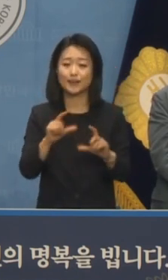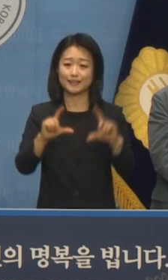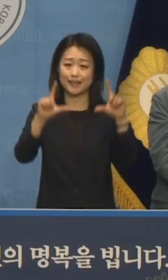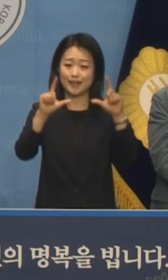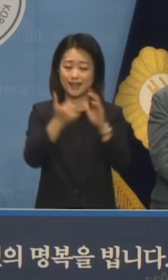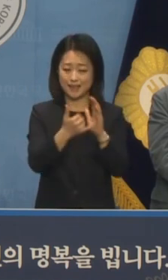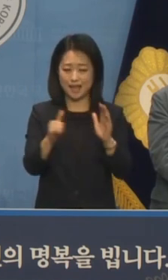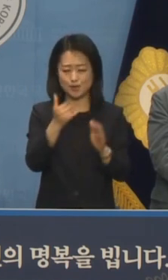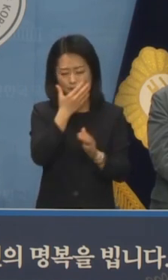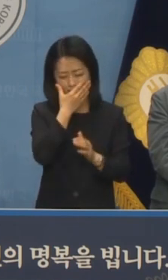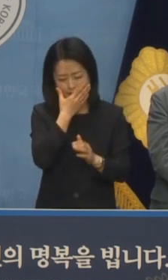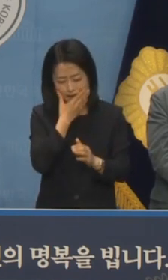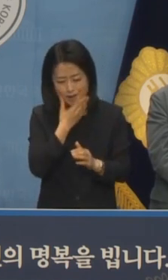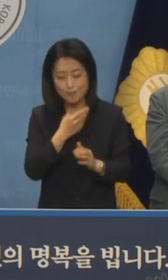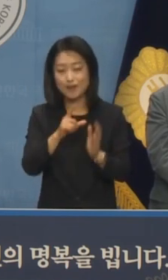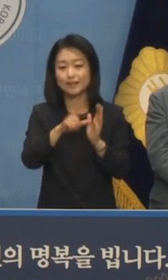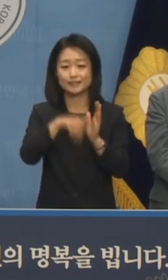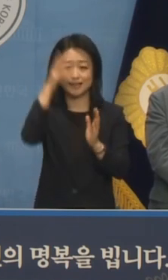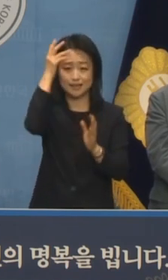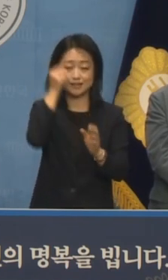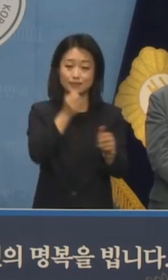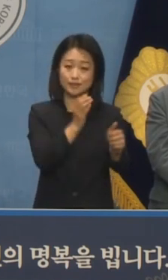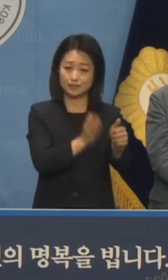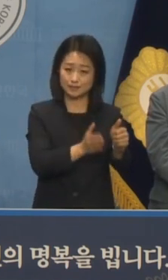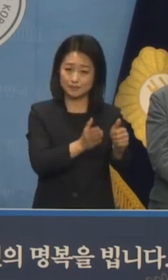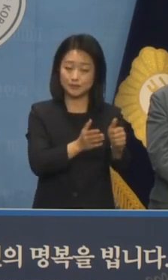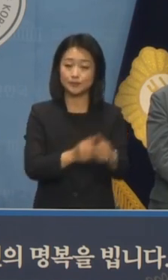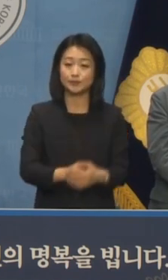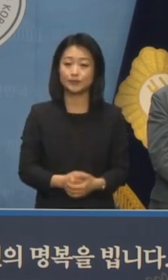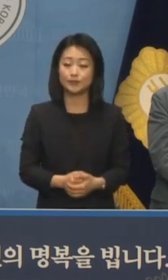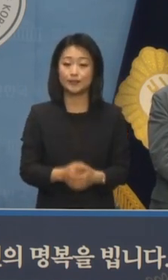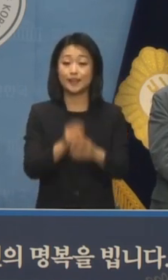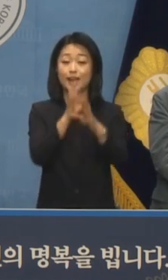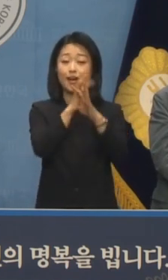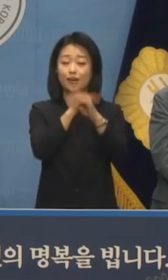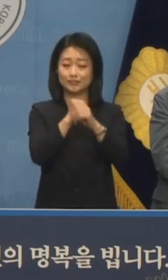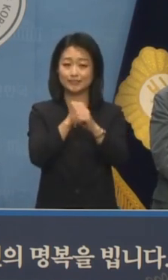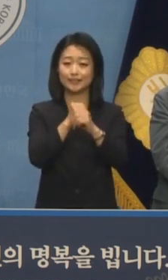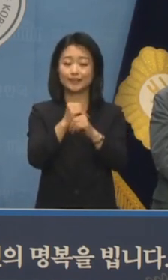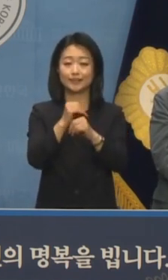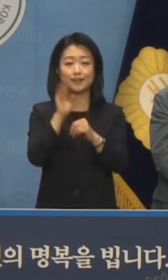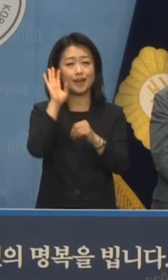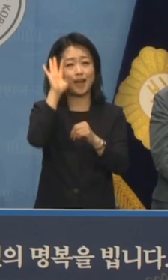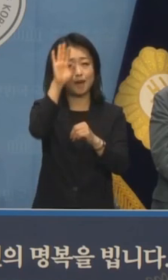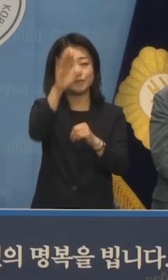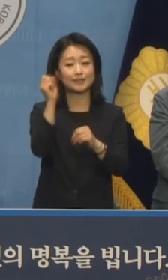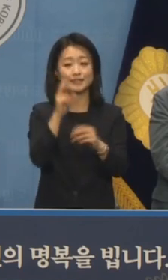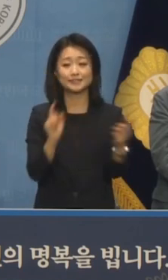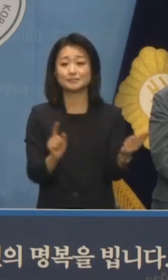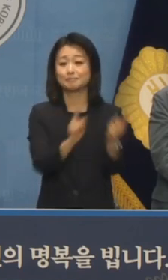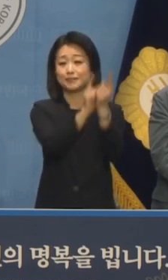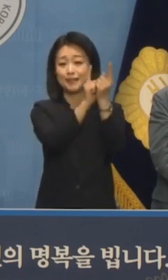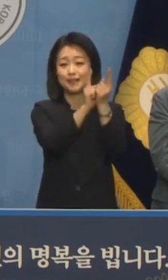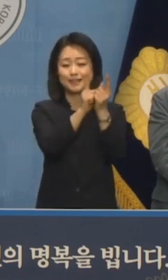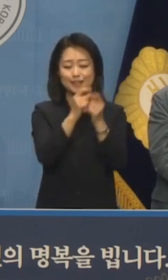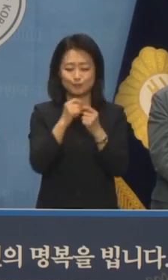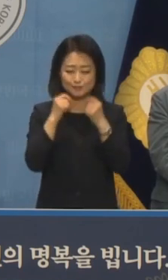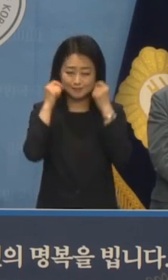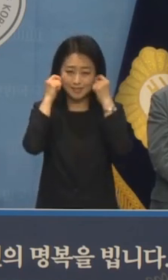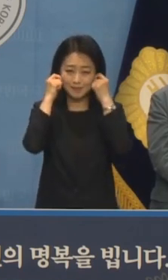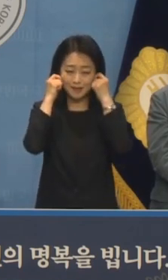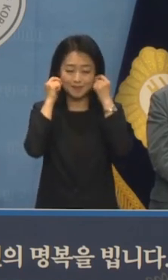행복했던 시간들만 기억했으면 좋겠습니다. 언젠가는 우리 다시 만날 텐데 그때는 우리